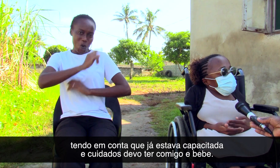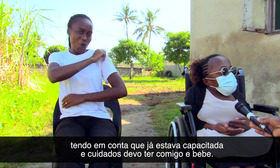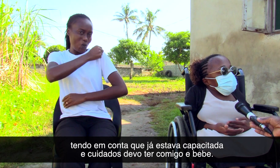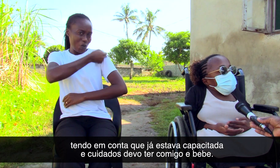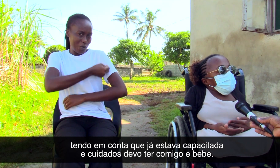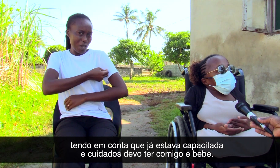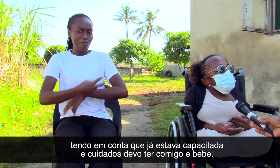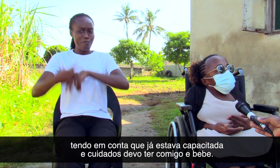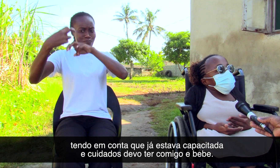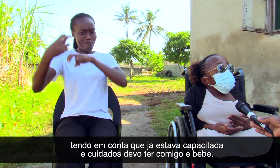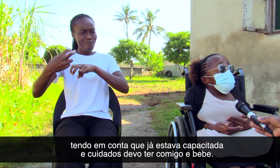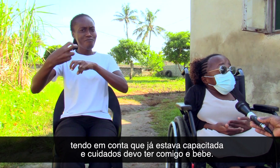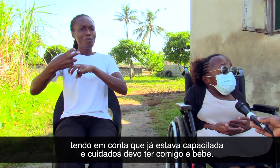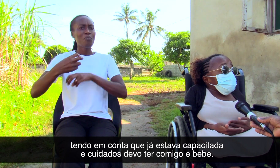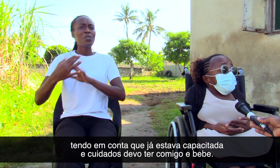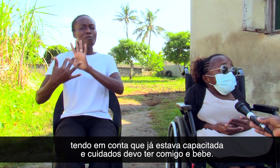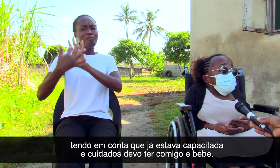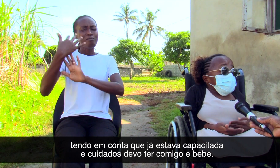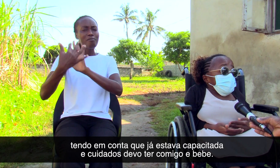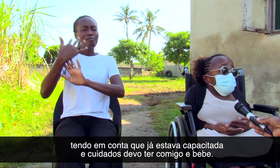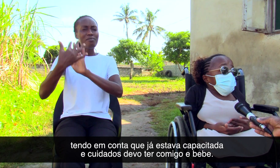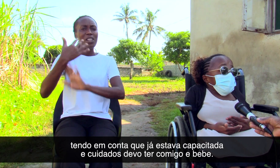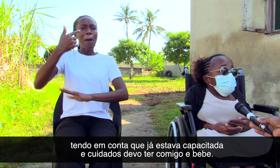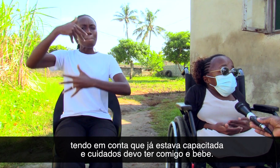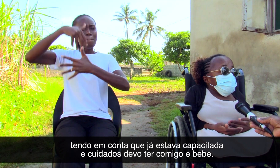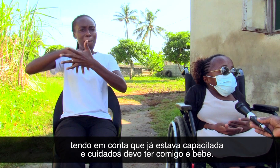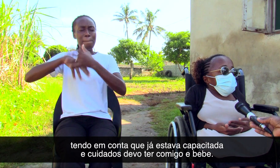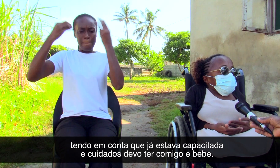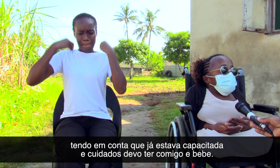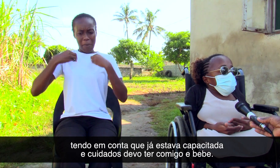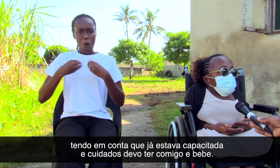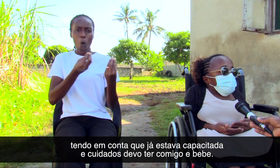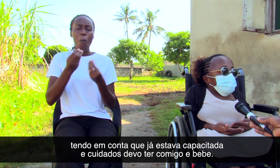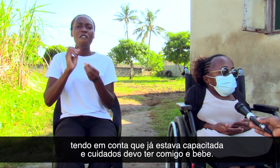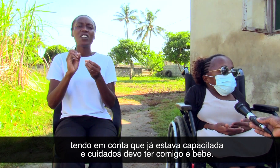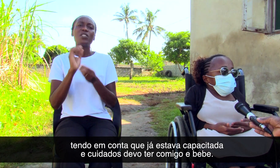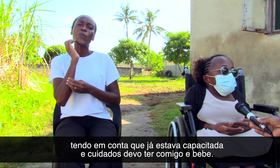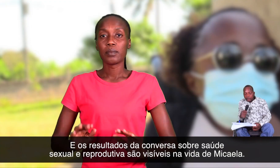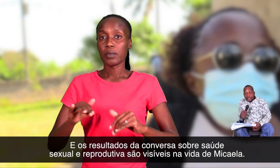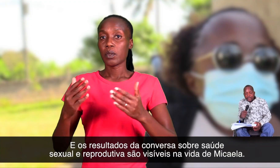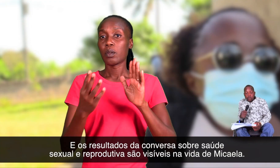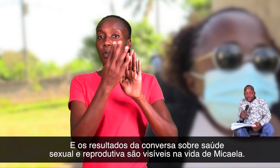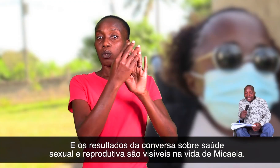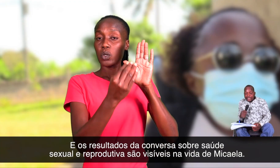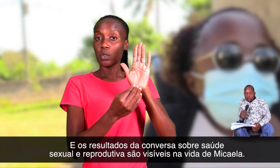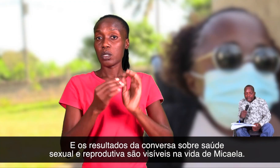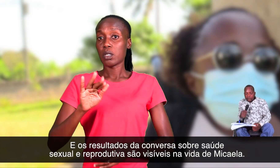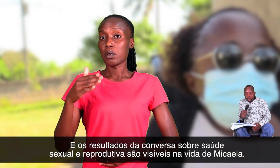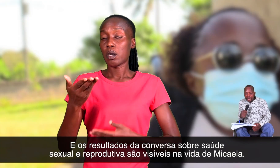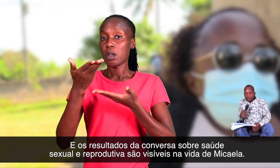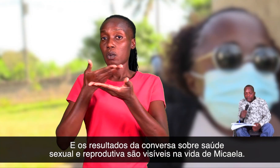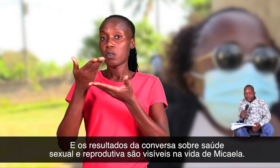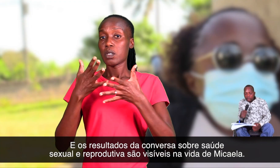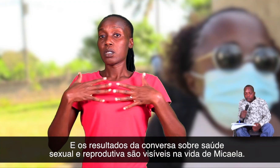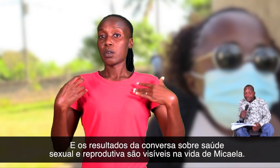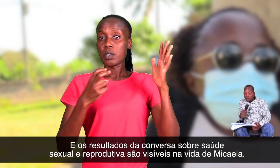para aprofundar mais e saber que cuidados tem que ter comigo e com o bebê. E os resultados